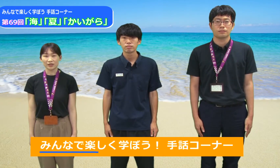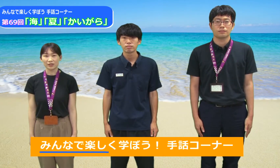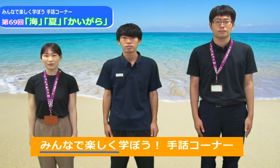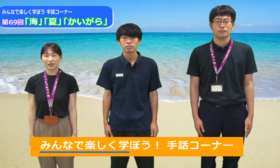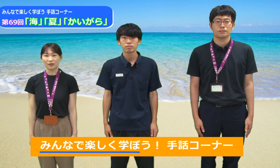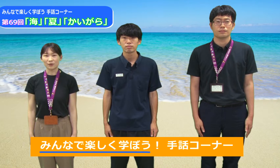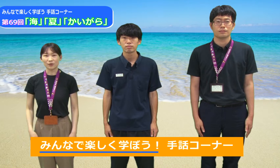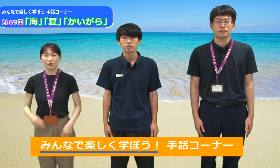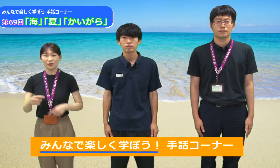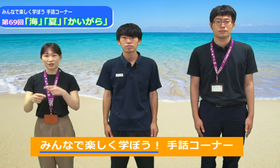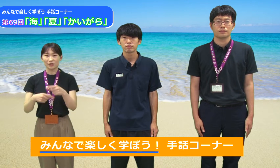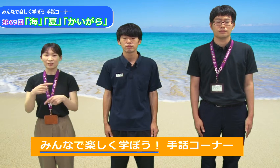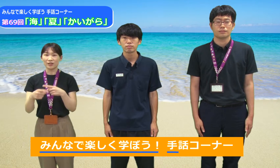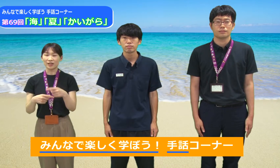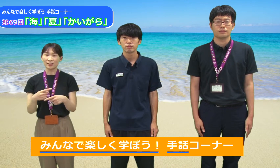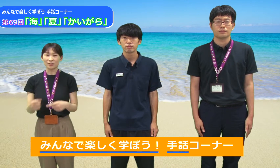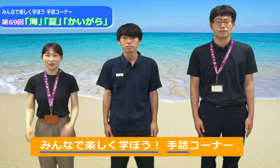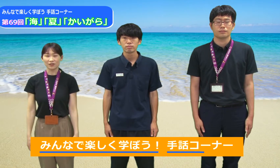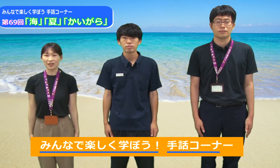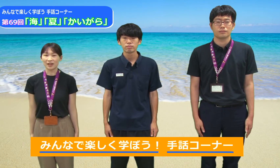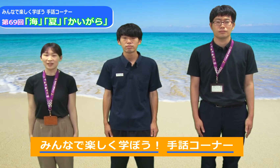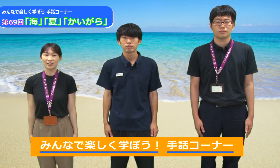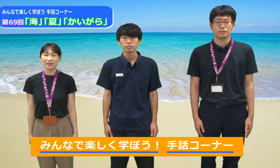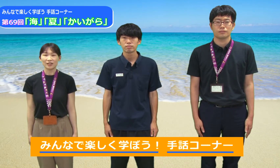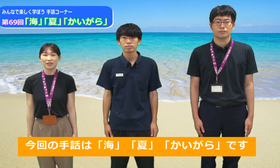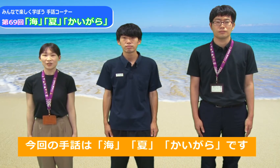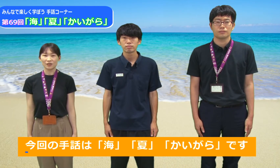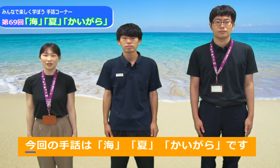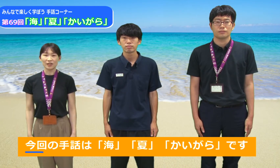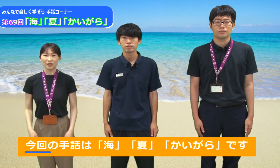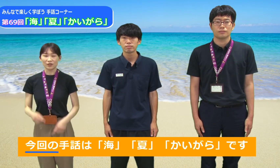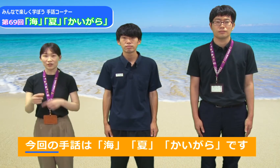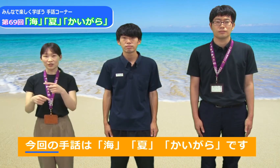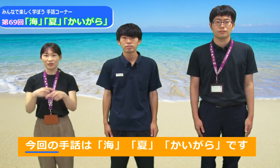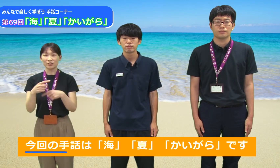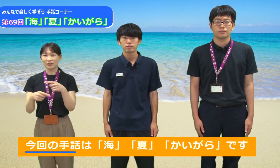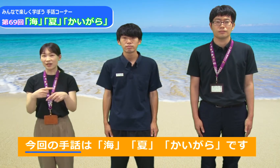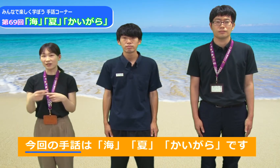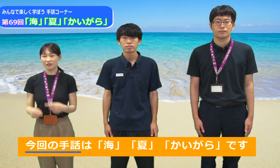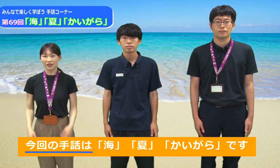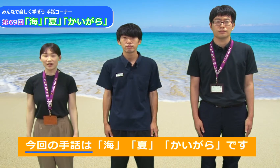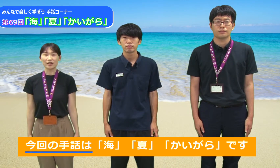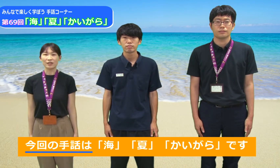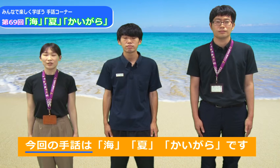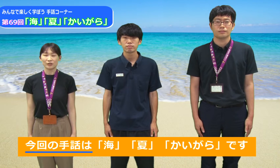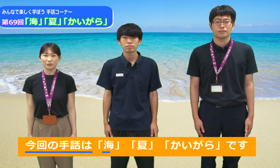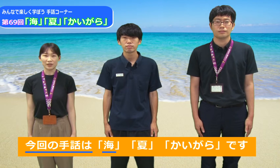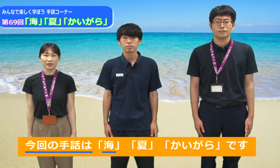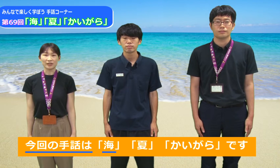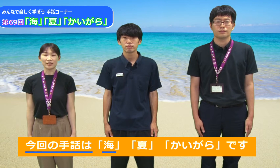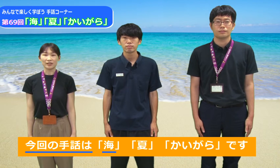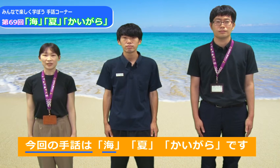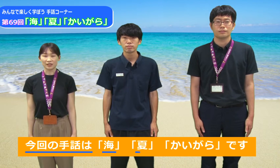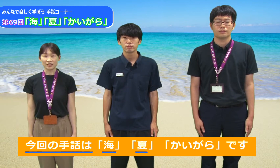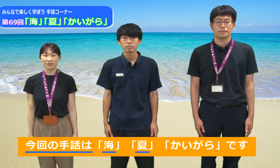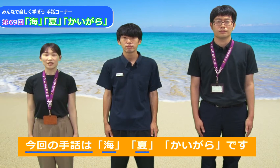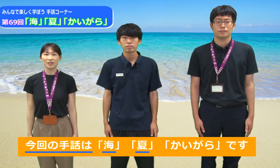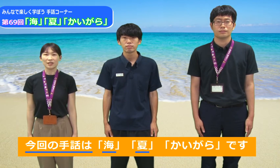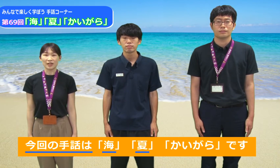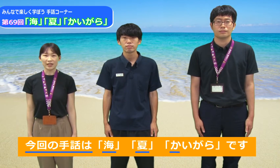く学ぼう手話コーナー。今回の手話は海、夏、貝